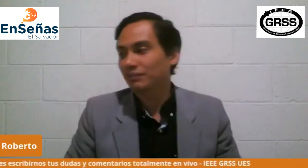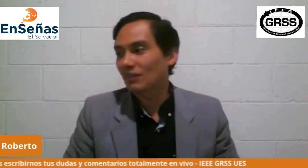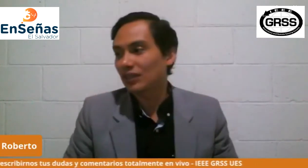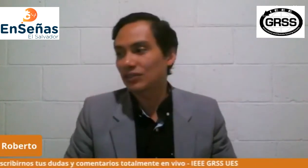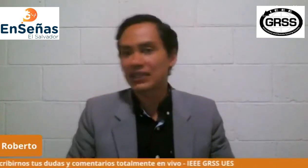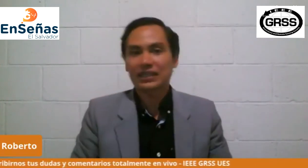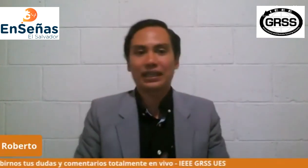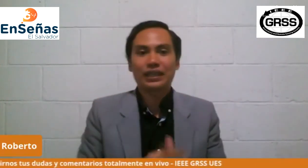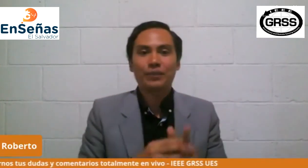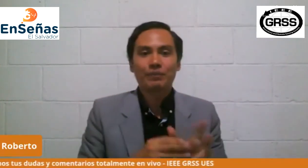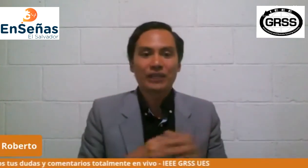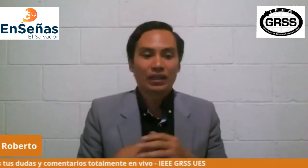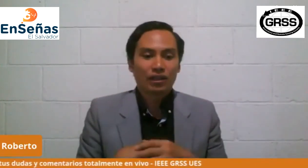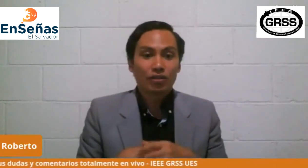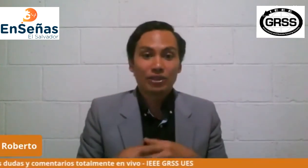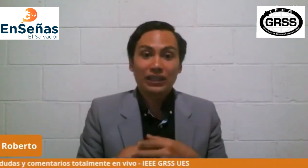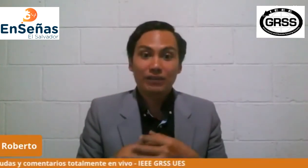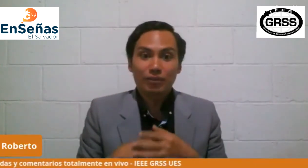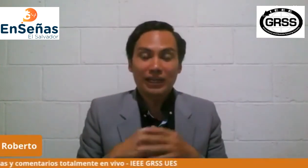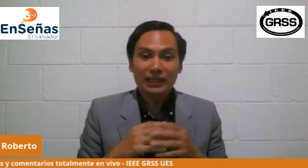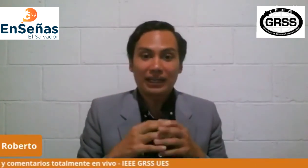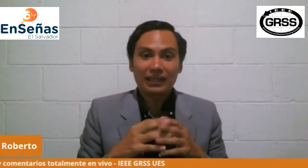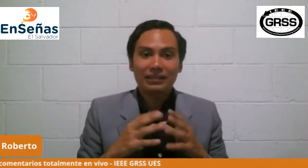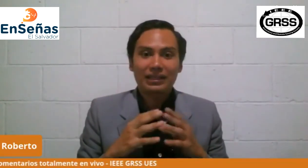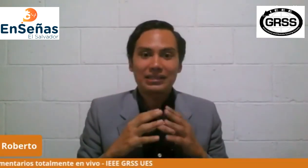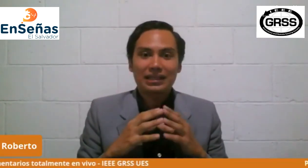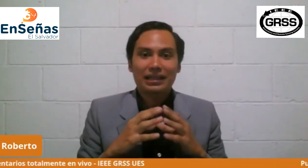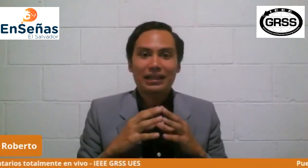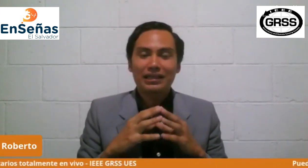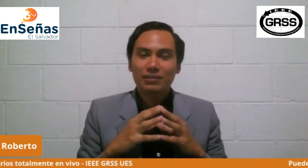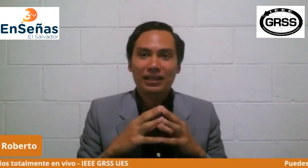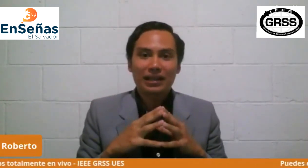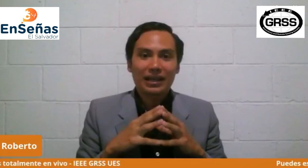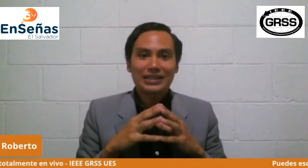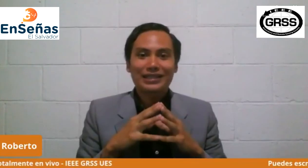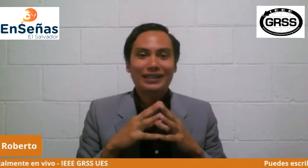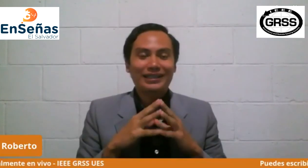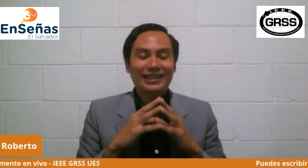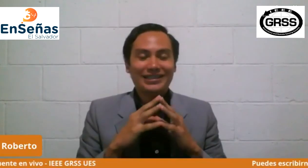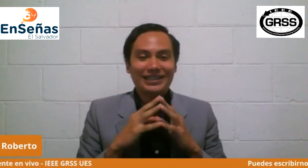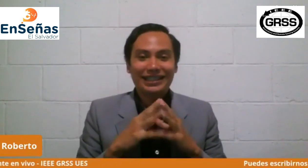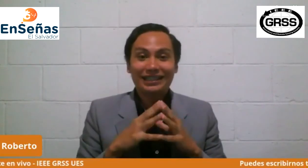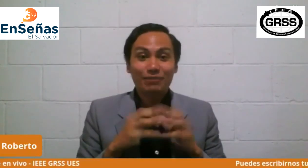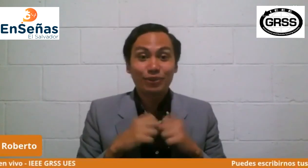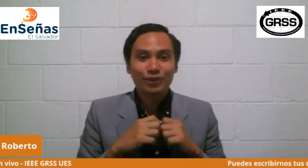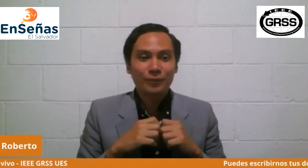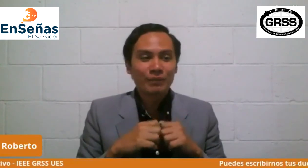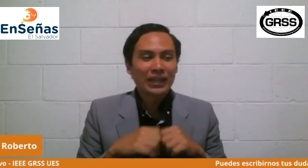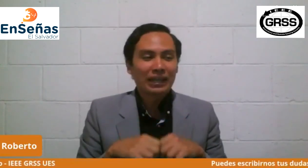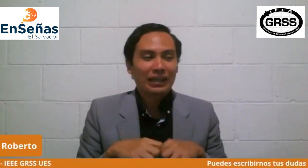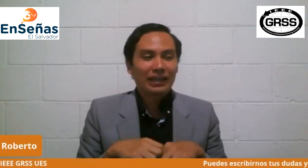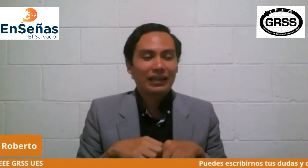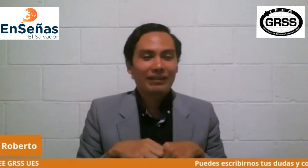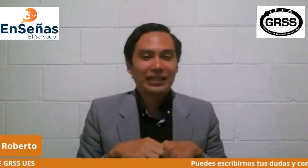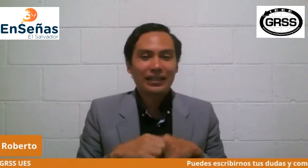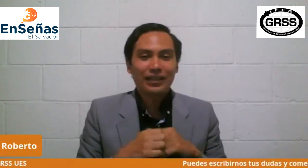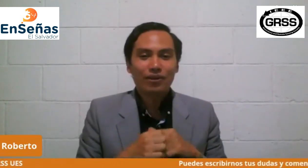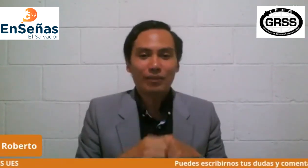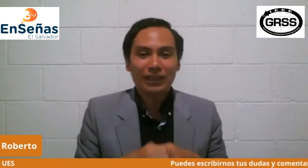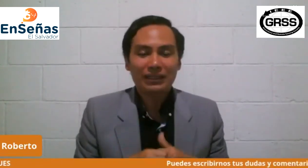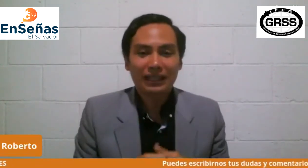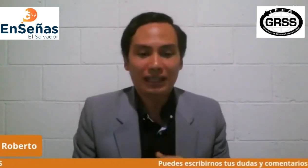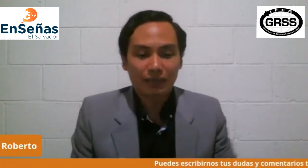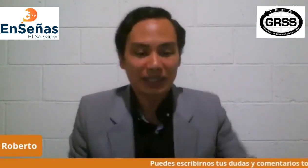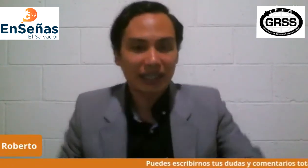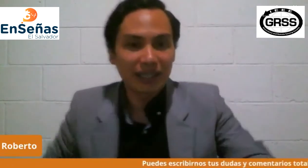más. Entonces, los motivos para que se animen a este excelente mundo, la verdad es que